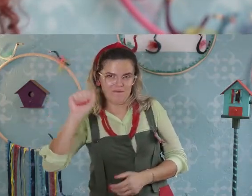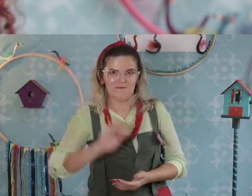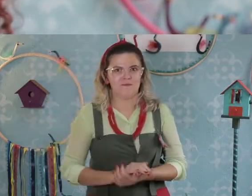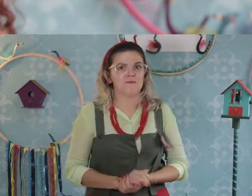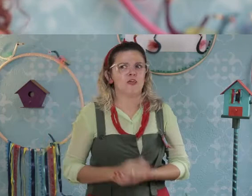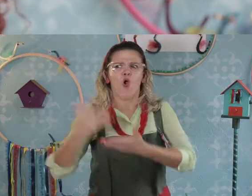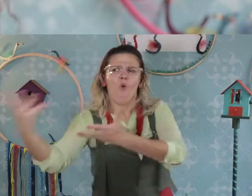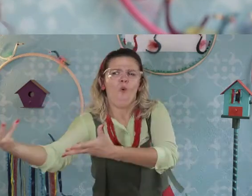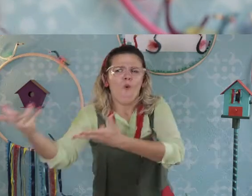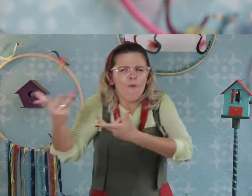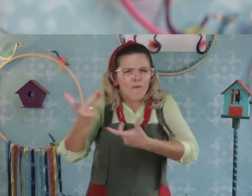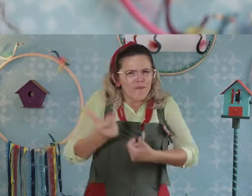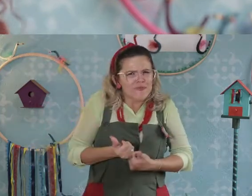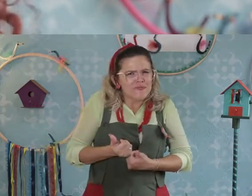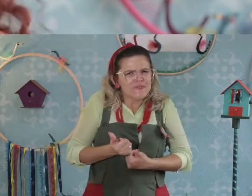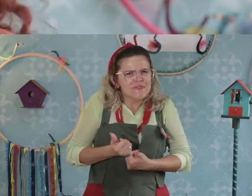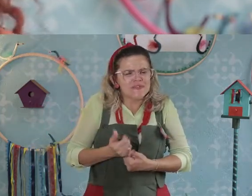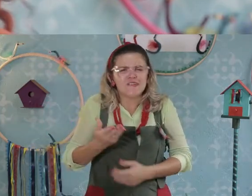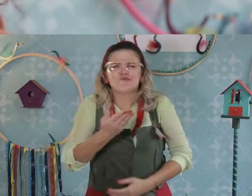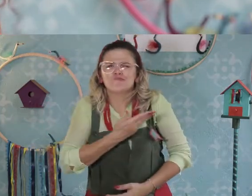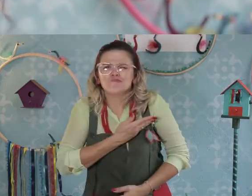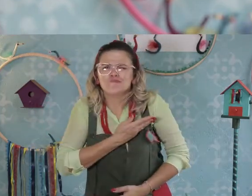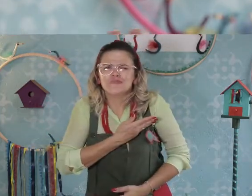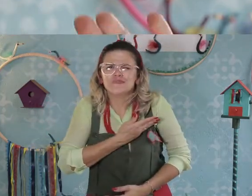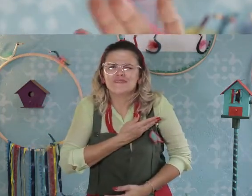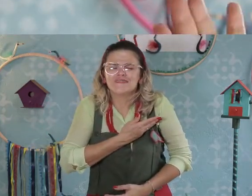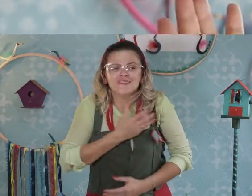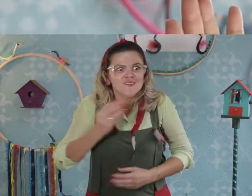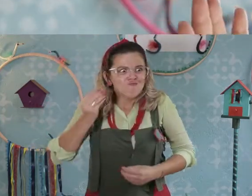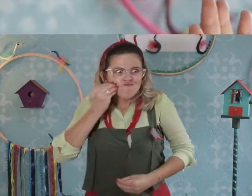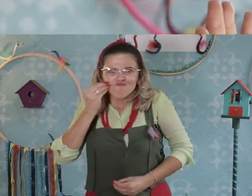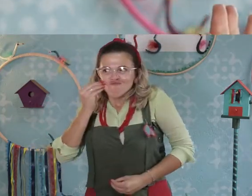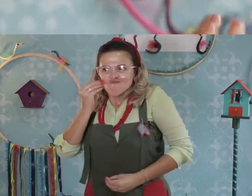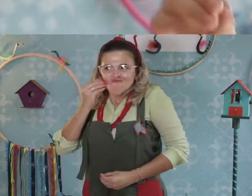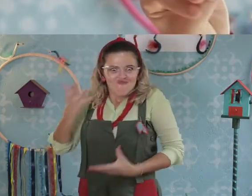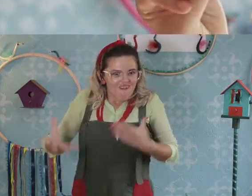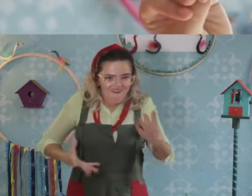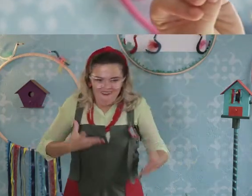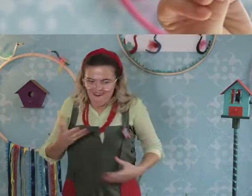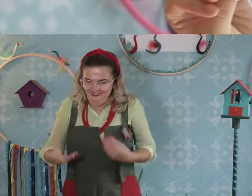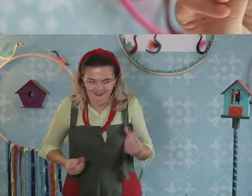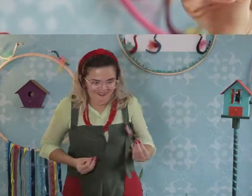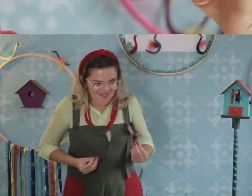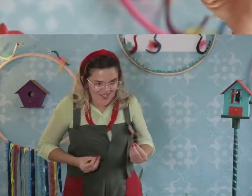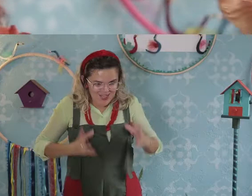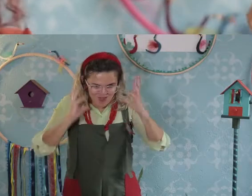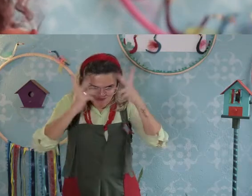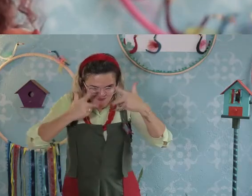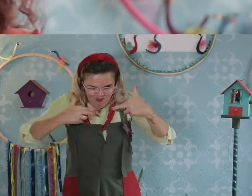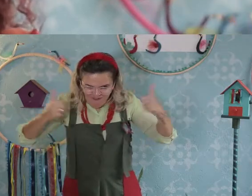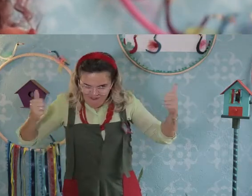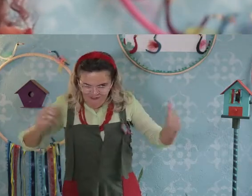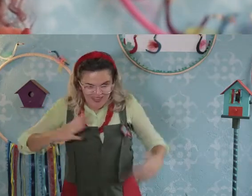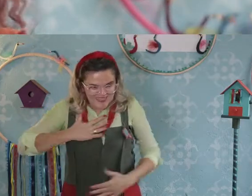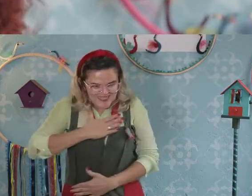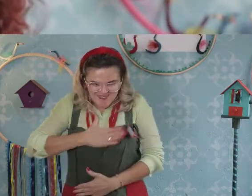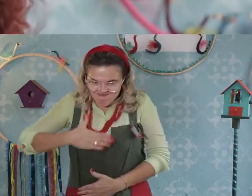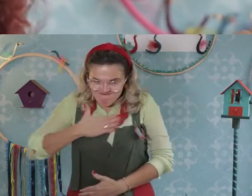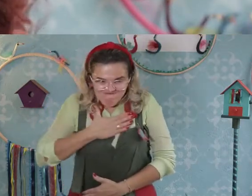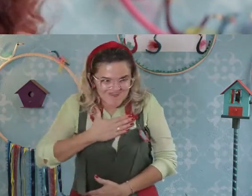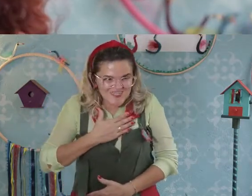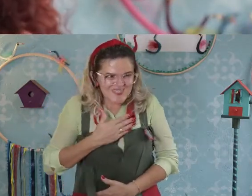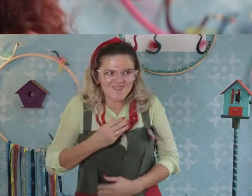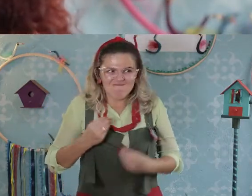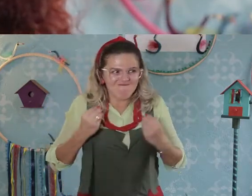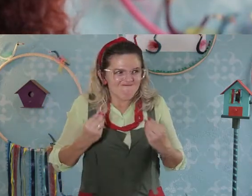floresta. E convidaram os amigos para se inspirar em algum animal que eles gostassem